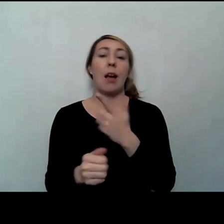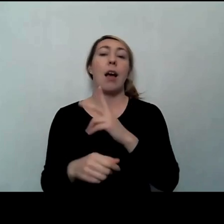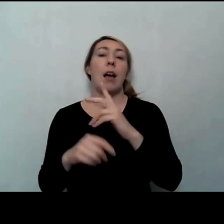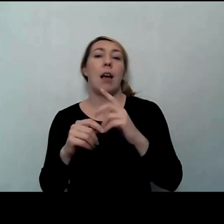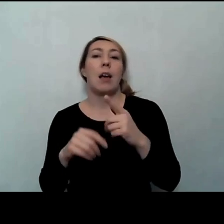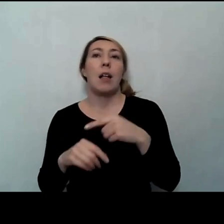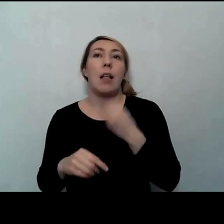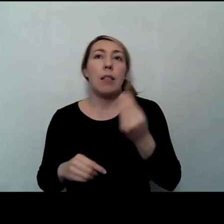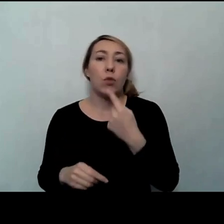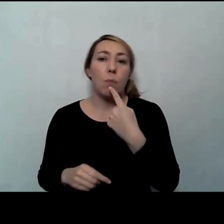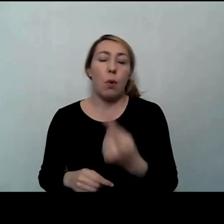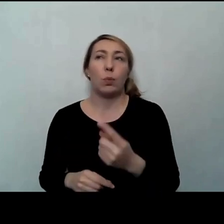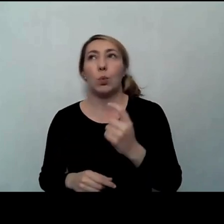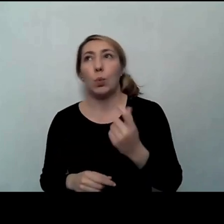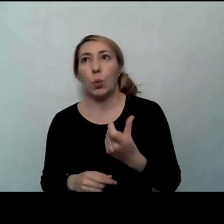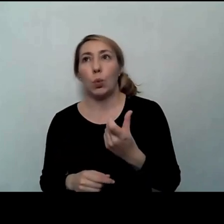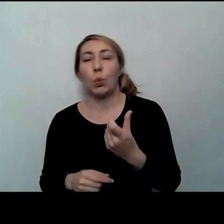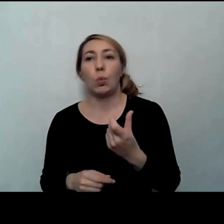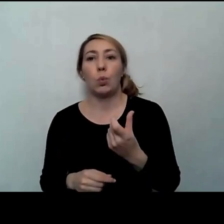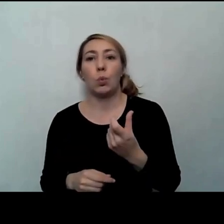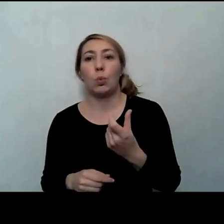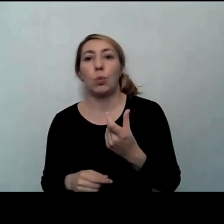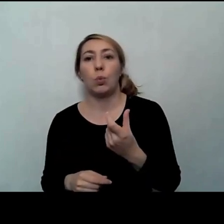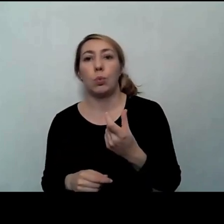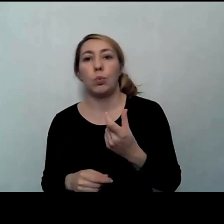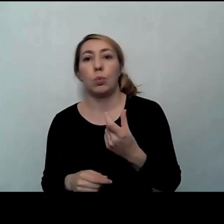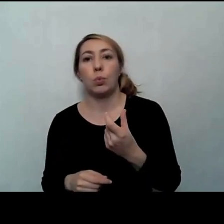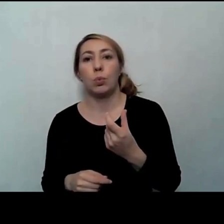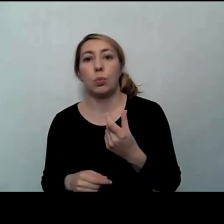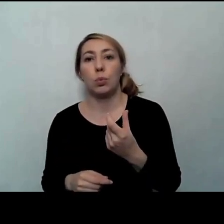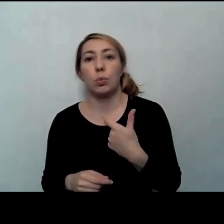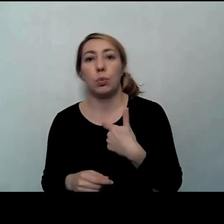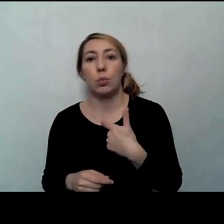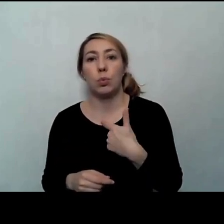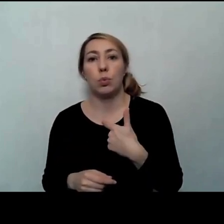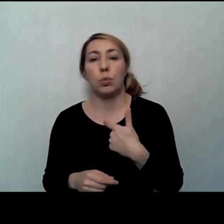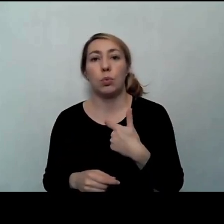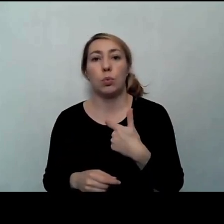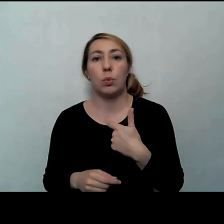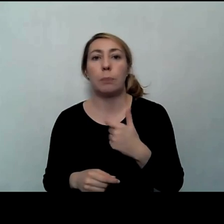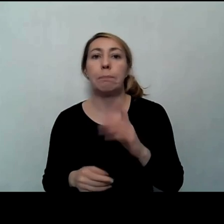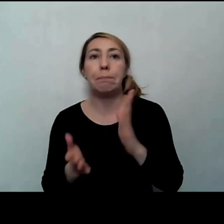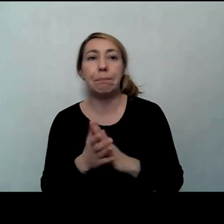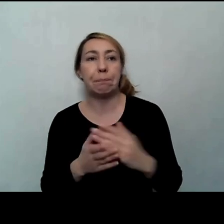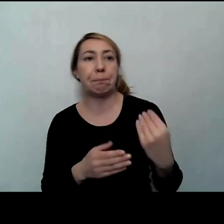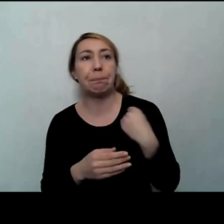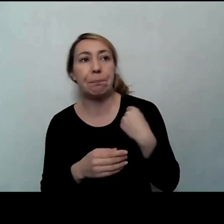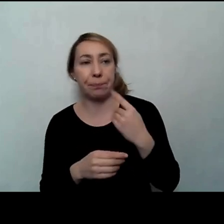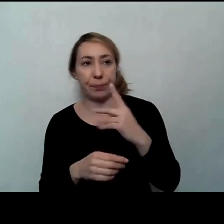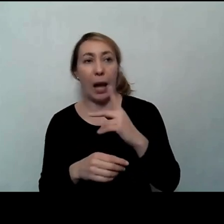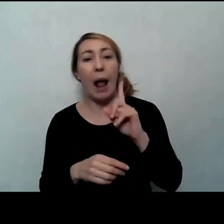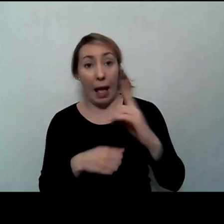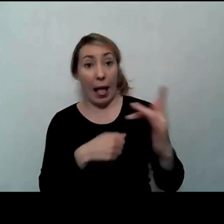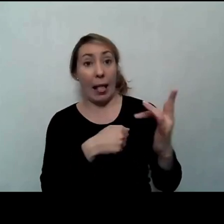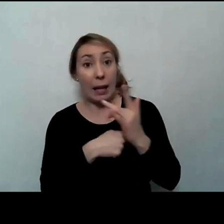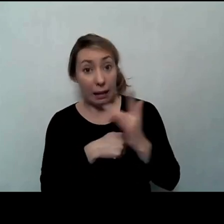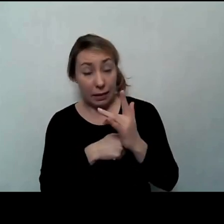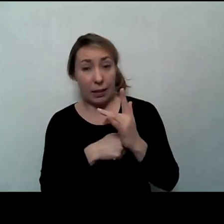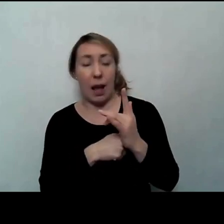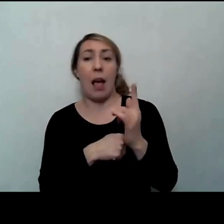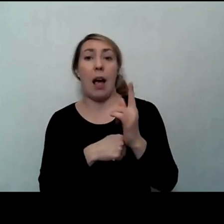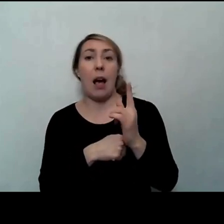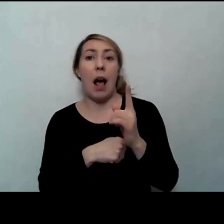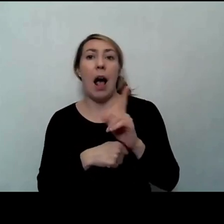wspomnieć o takiej uwadze, która jest często uwagą kierowaną jako uwaga krytyczna, natomiast